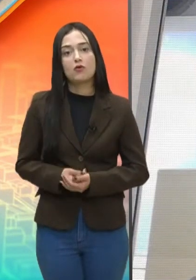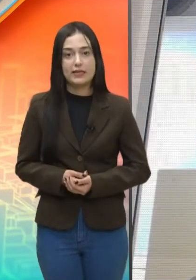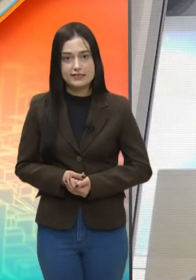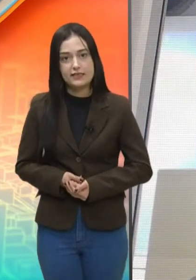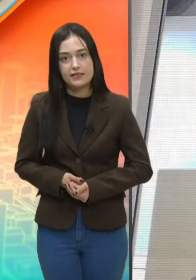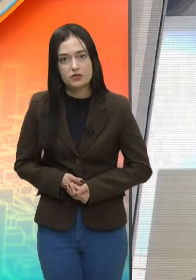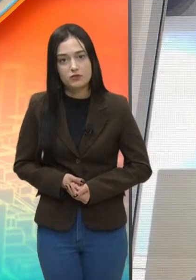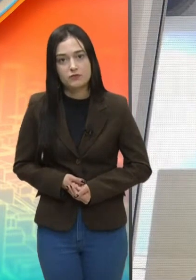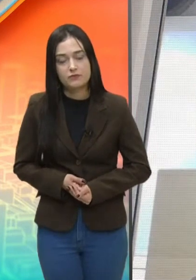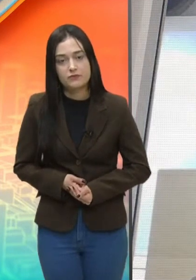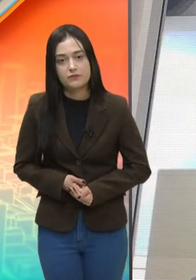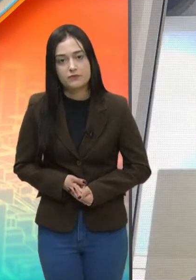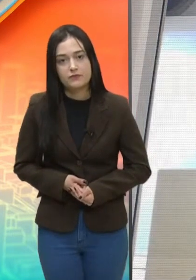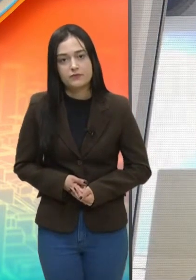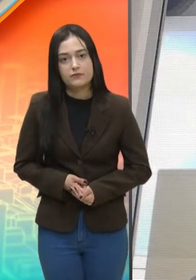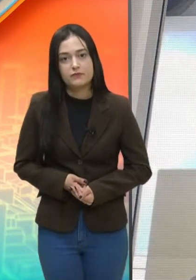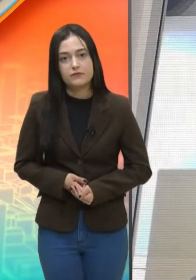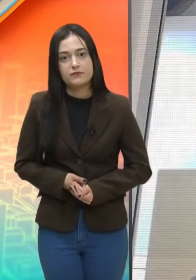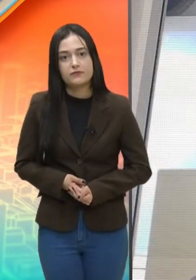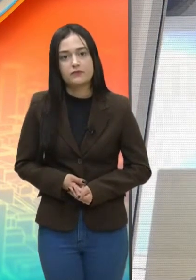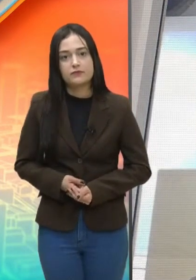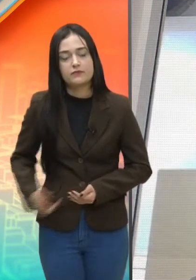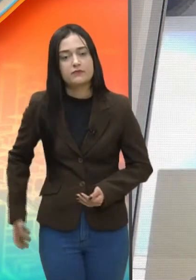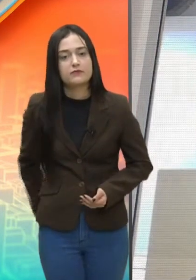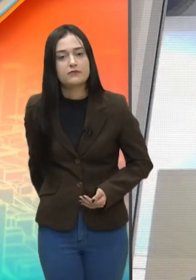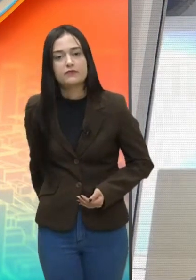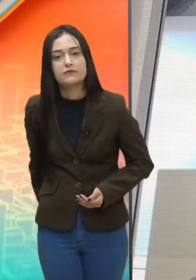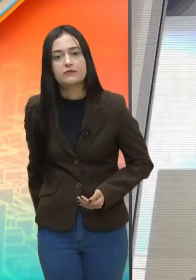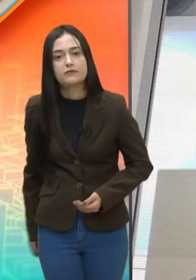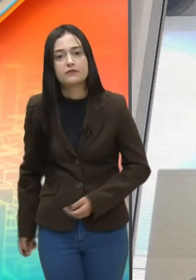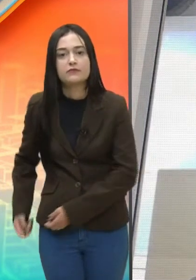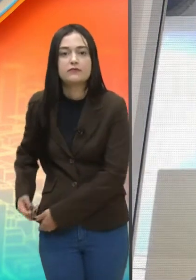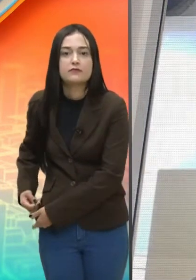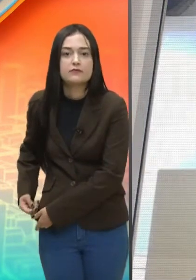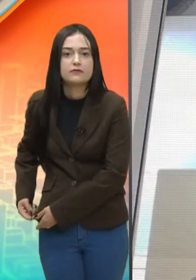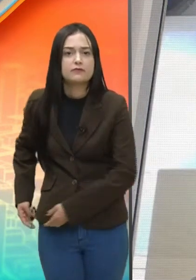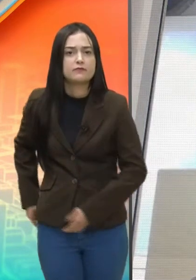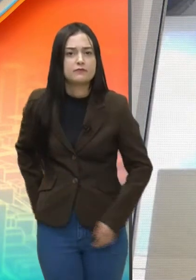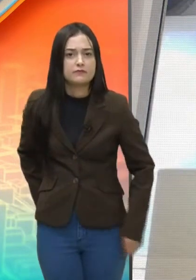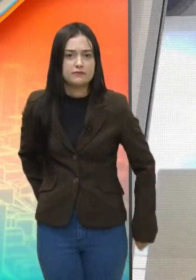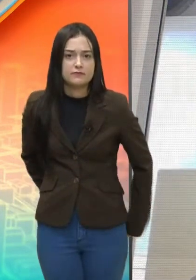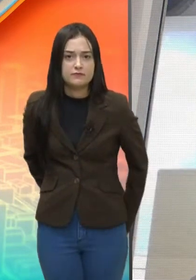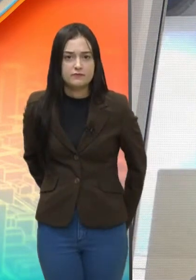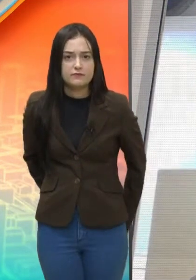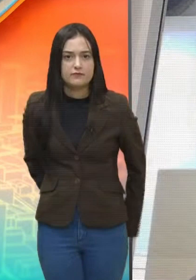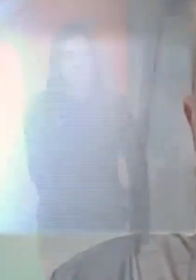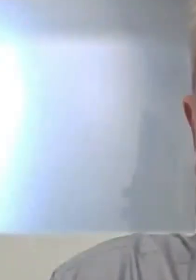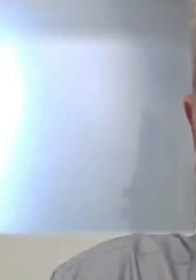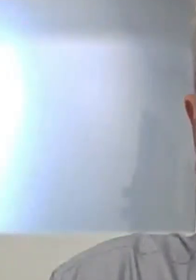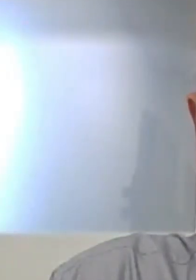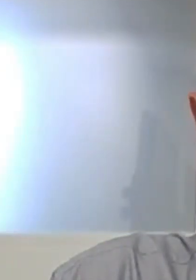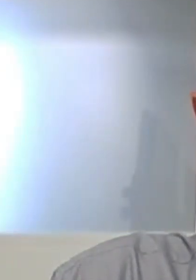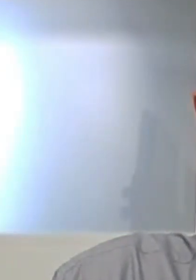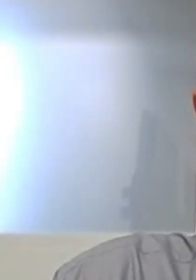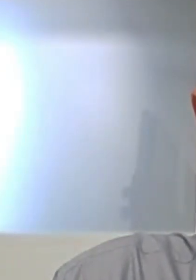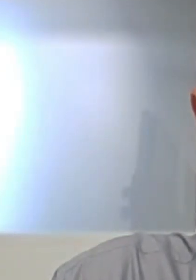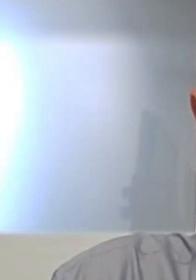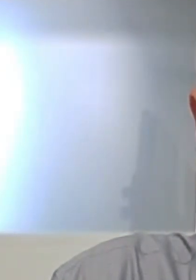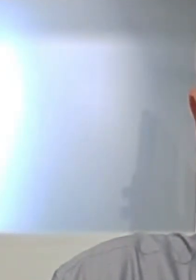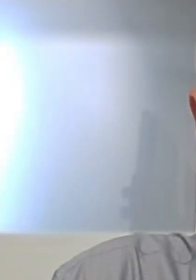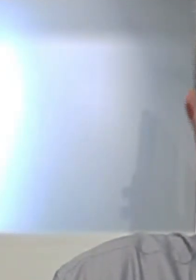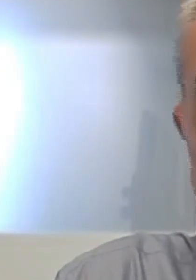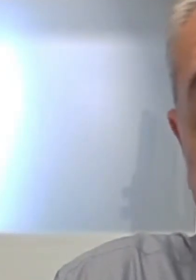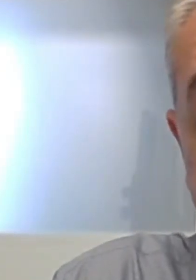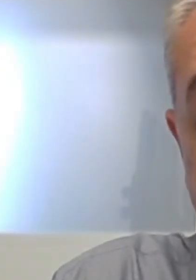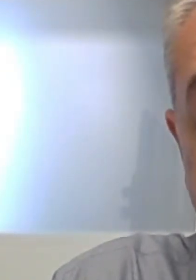para não correr esse risco? O primeiro seria uso de botas, uso de luvas. Você tem que se